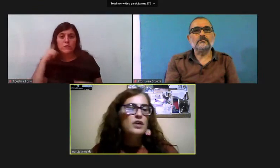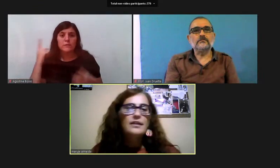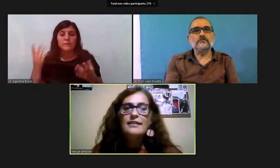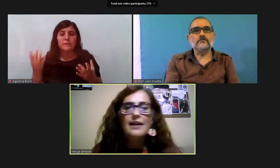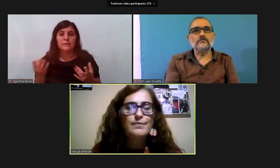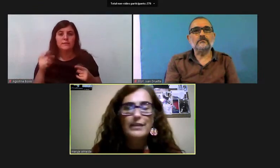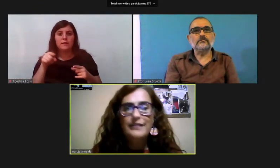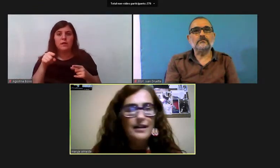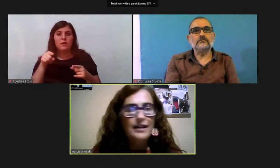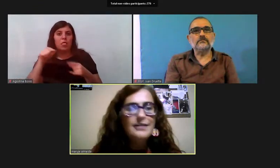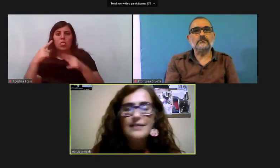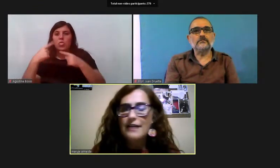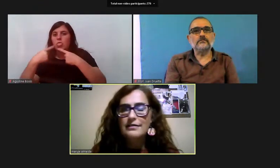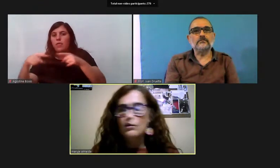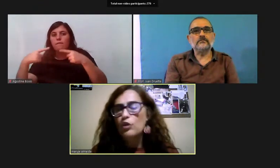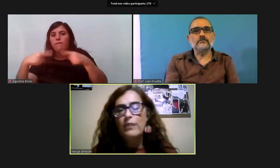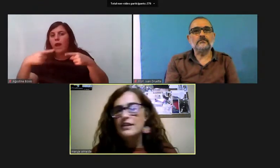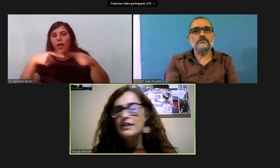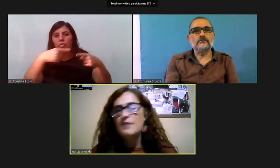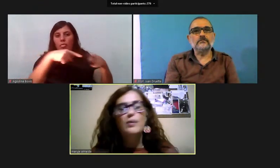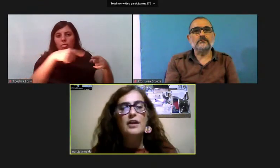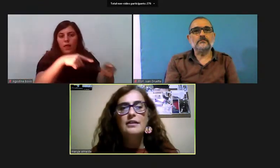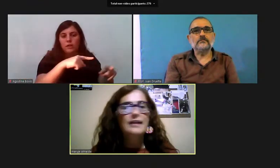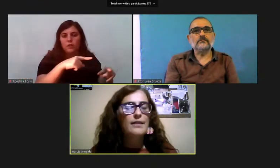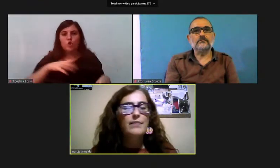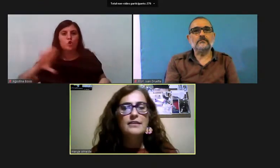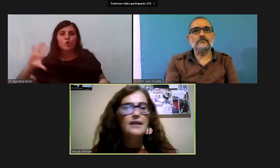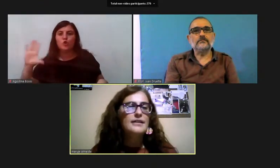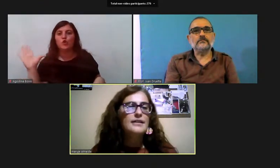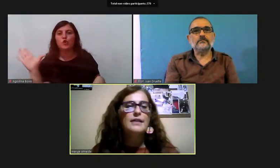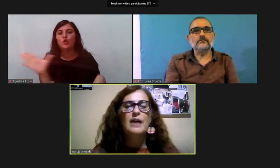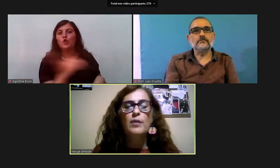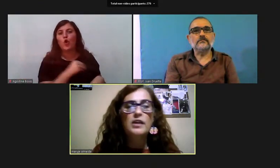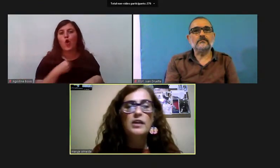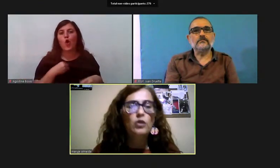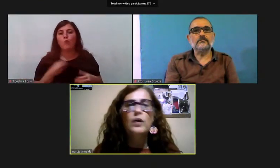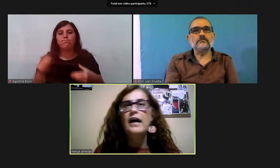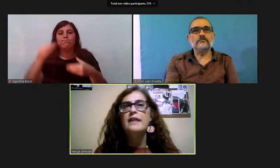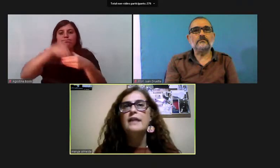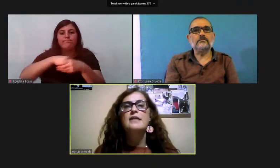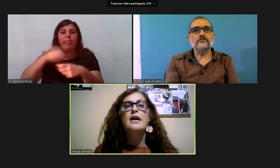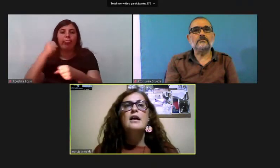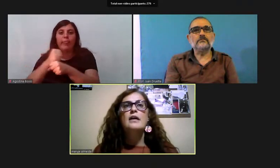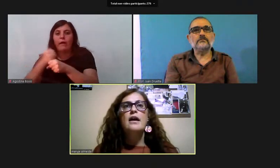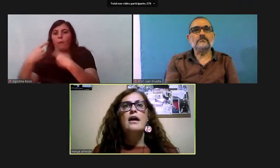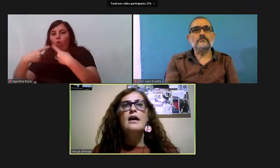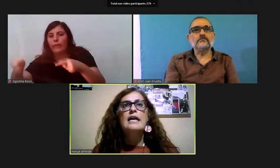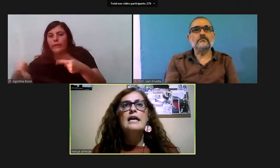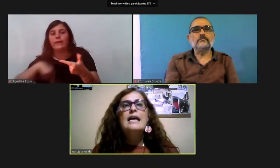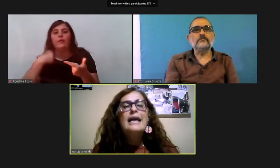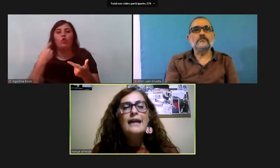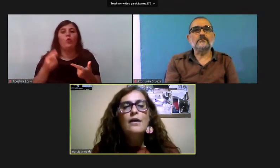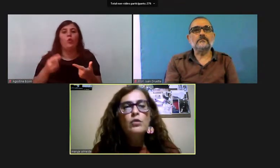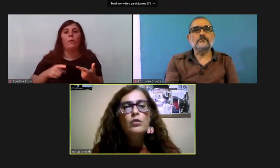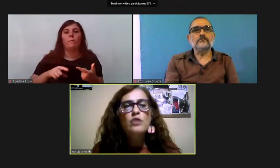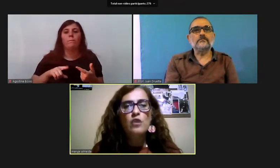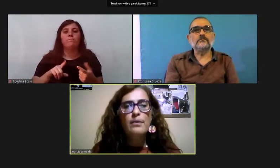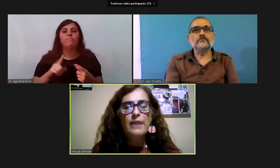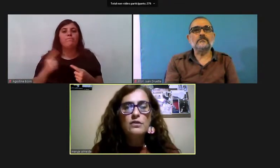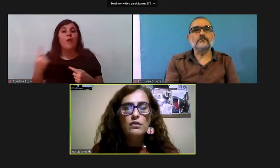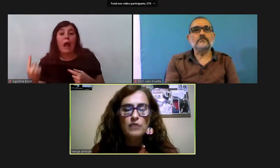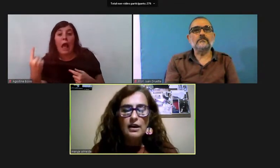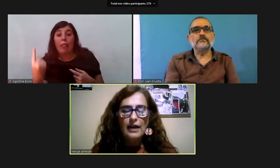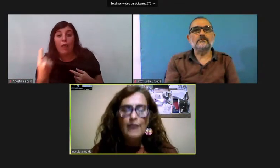sus distintas pertenencias. Todos participamos de distintas instancias, trabajamos en distintos lugares. En cada uno de